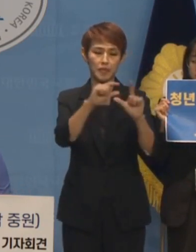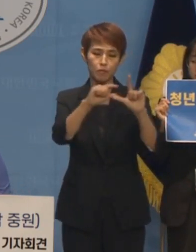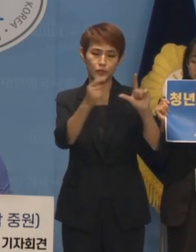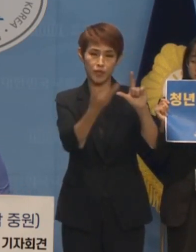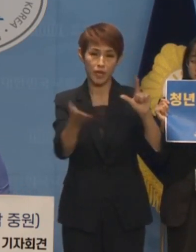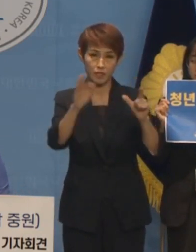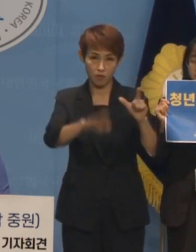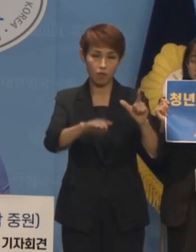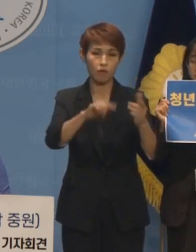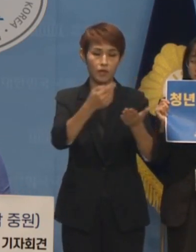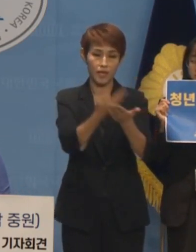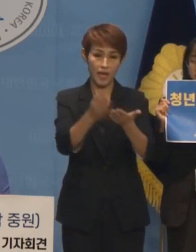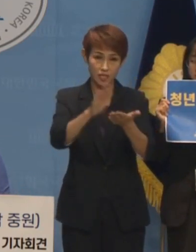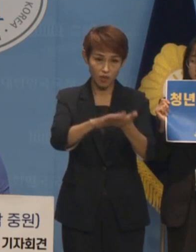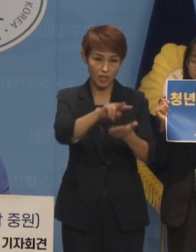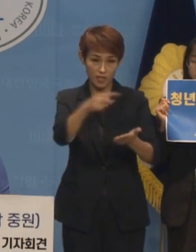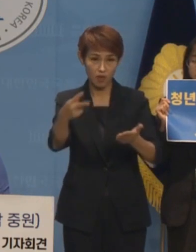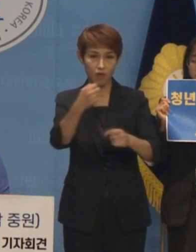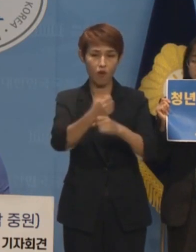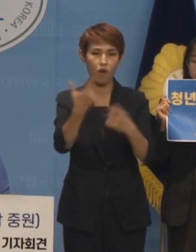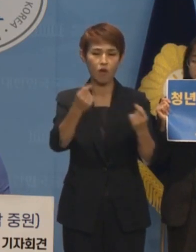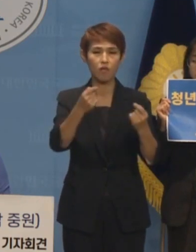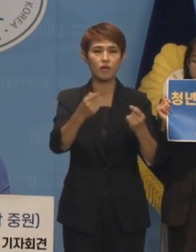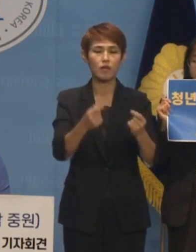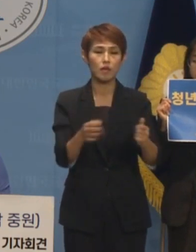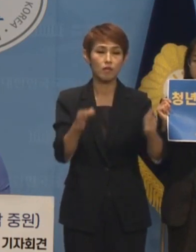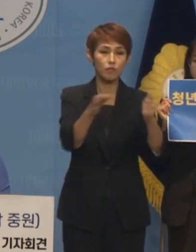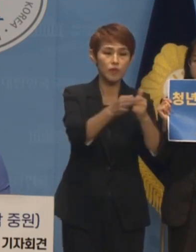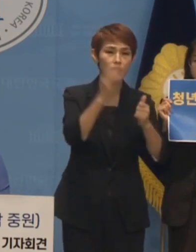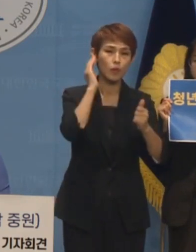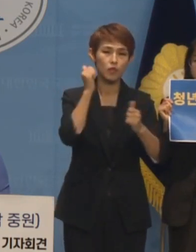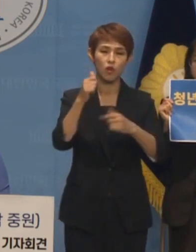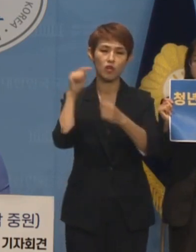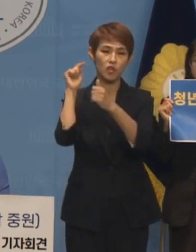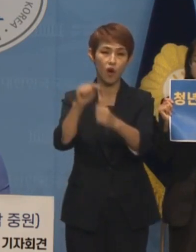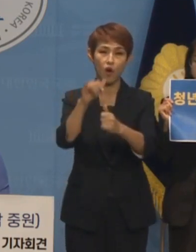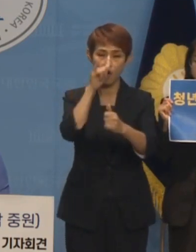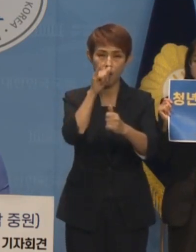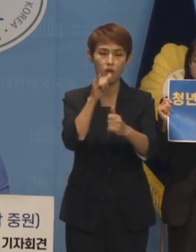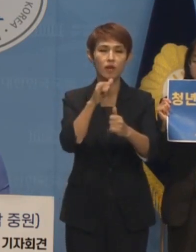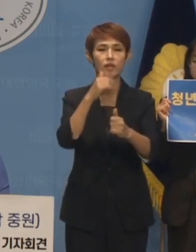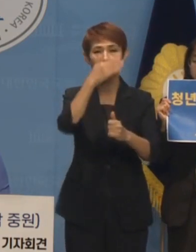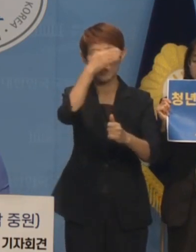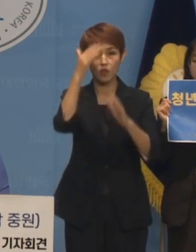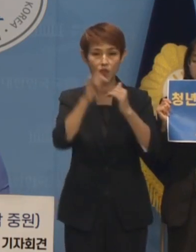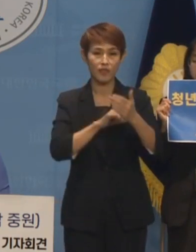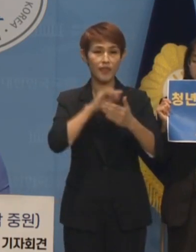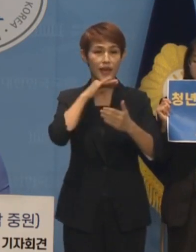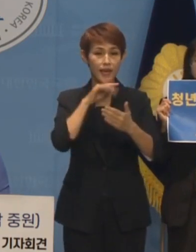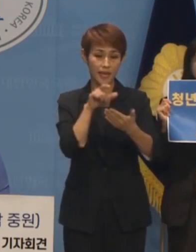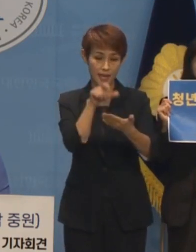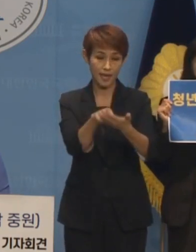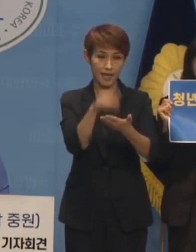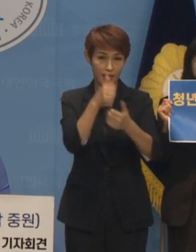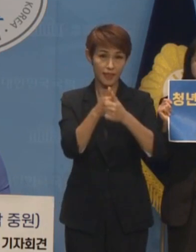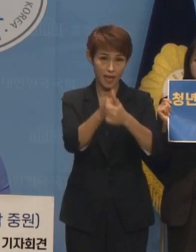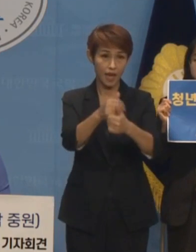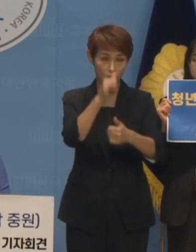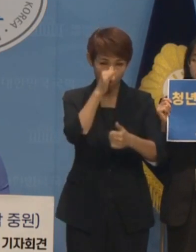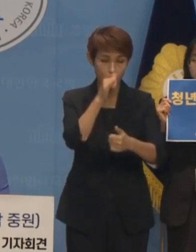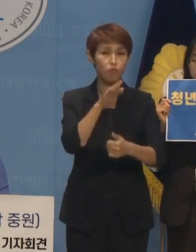대상을 대통령령으로 정하는 연령대의 청년으로 확대하여 기회의 폭을 넓혀가는 것 또한 적극